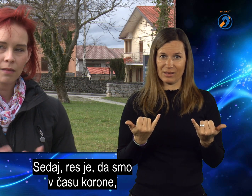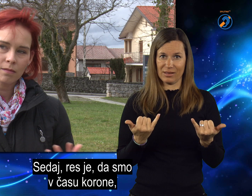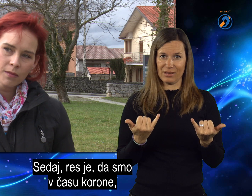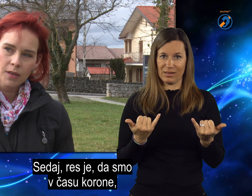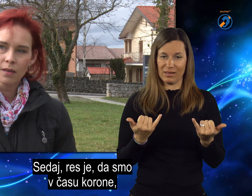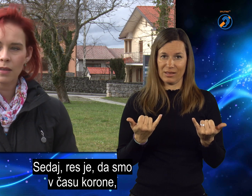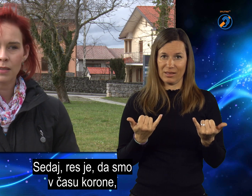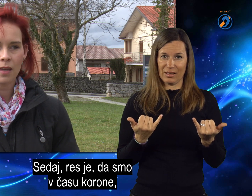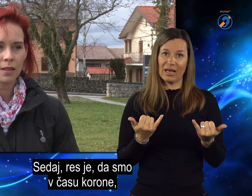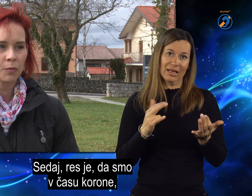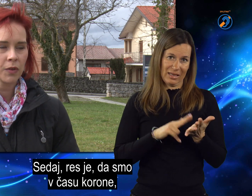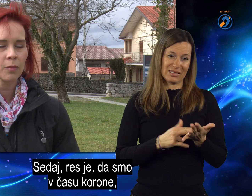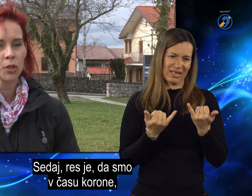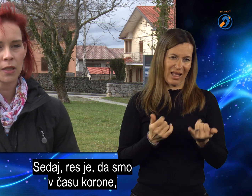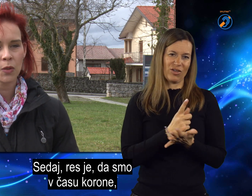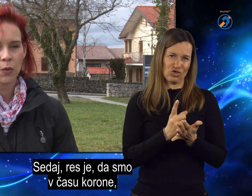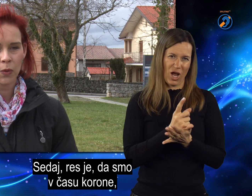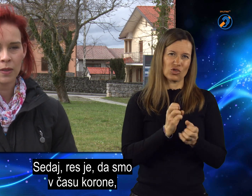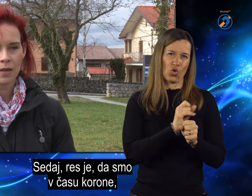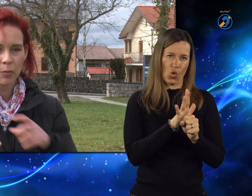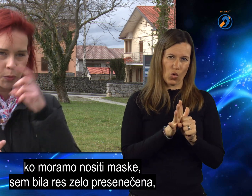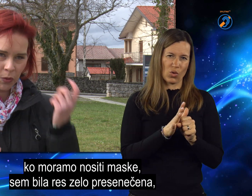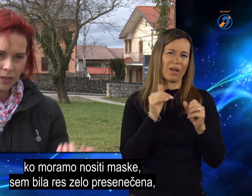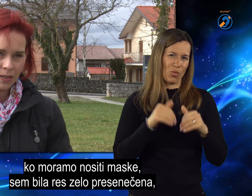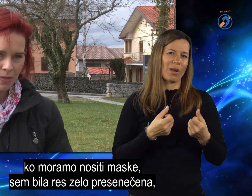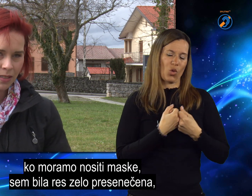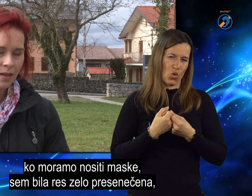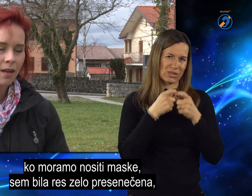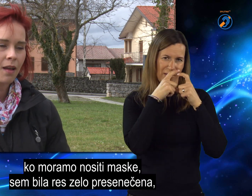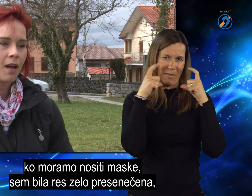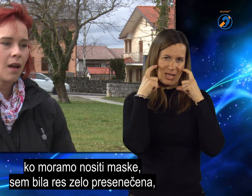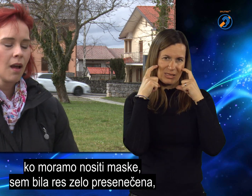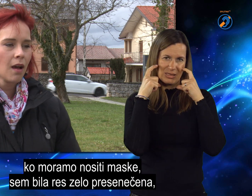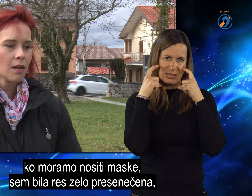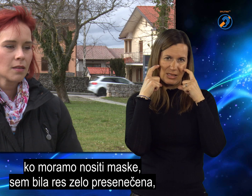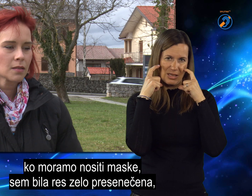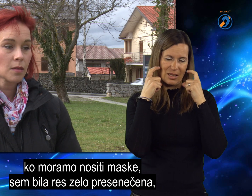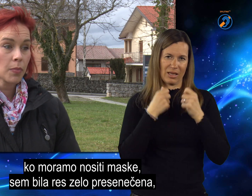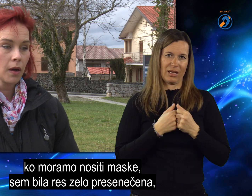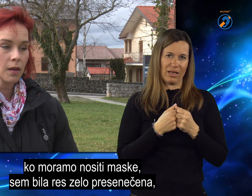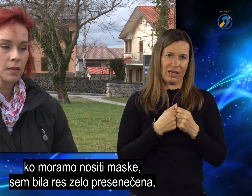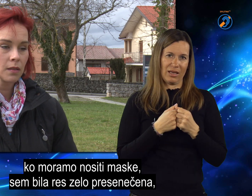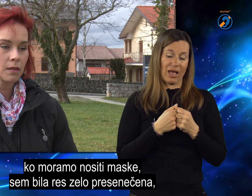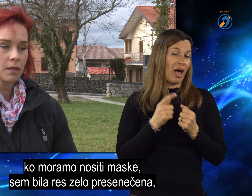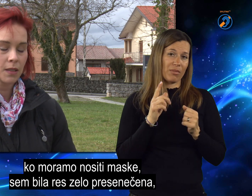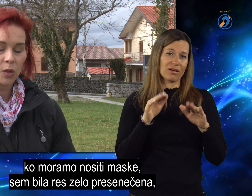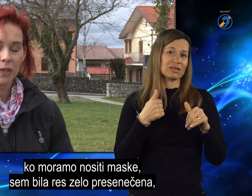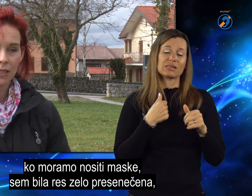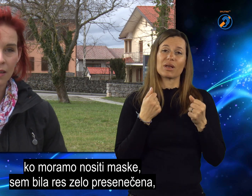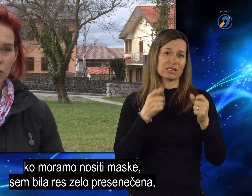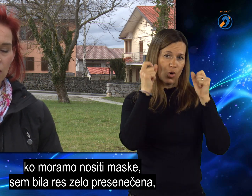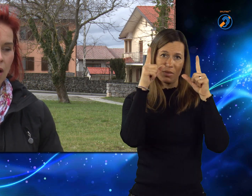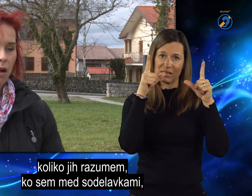Sedaj, res je, da smo v tem času korona, ki moramo nositi maske, sem bila res